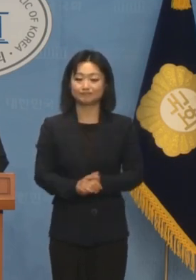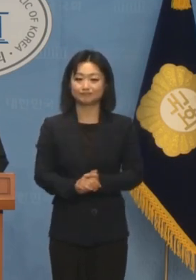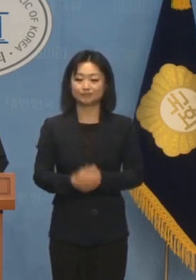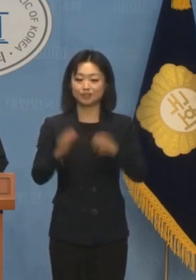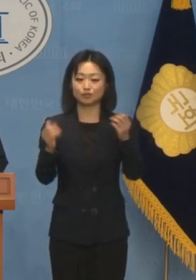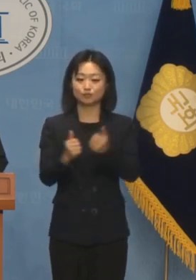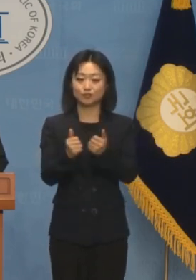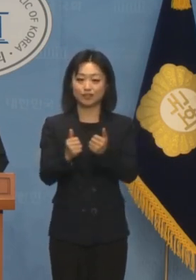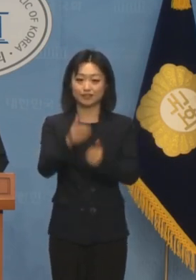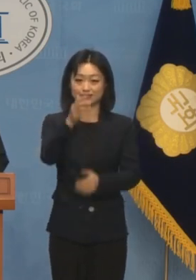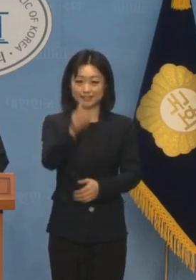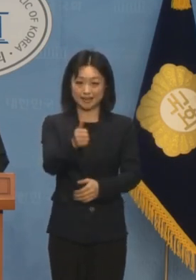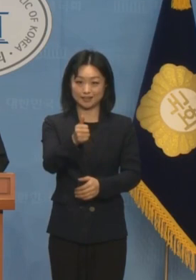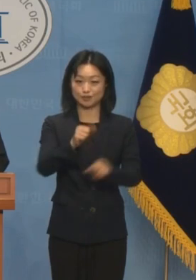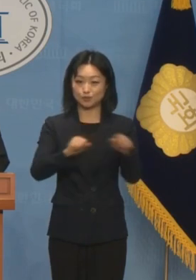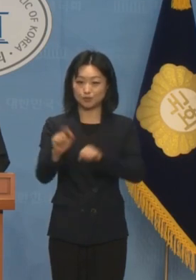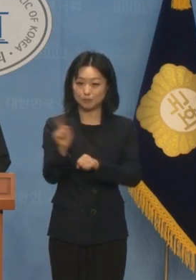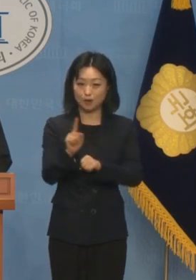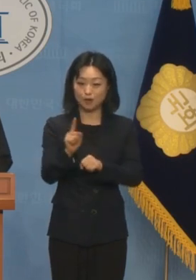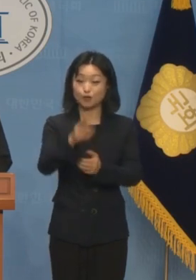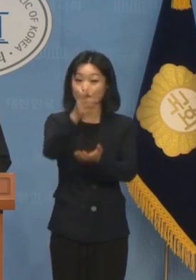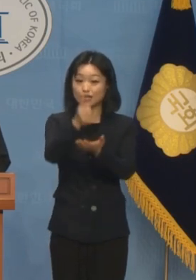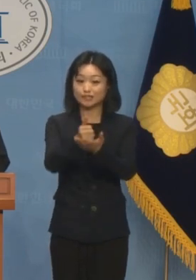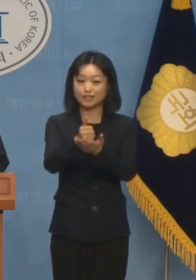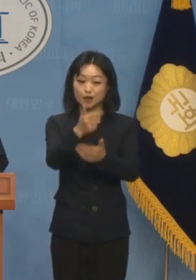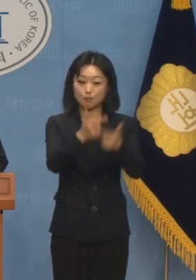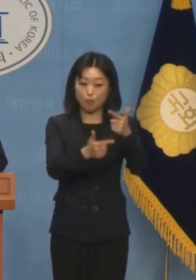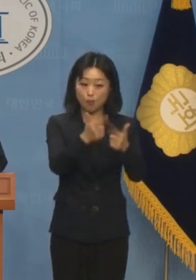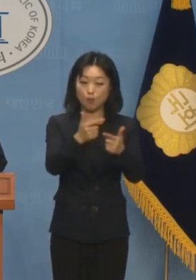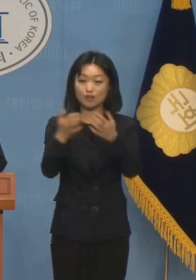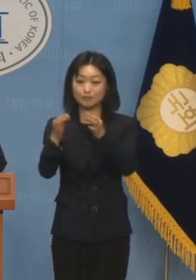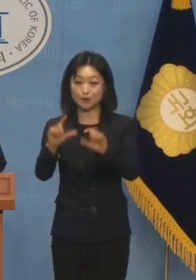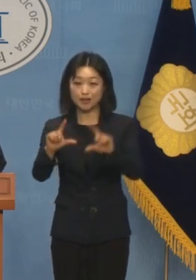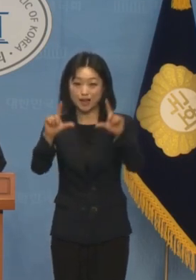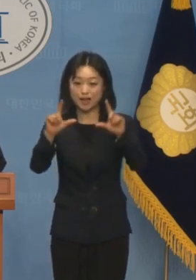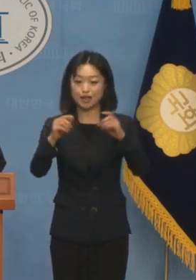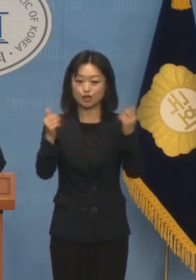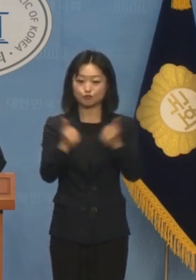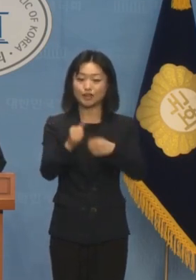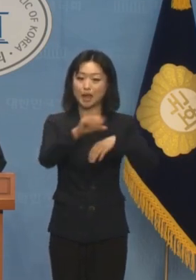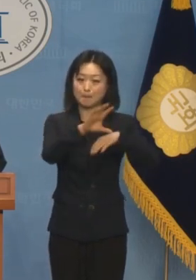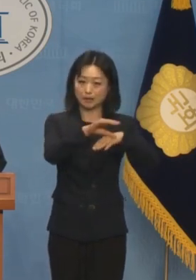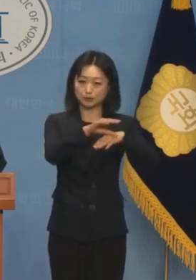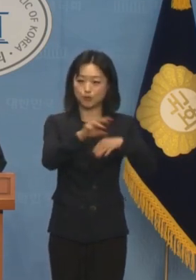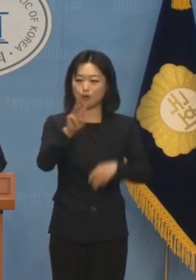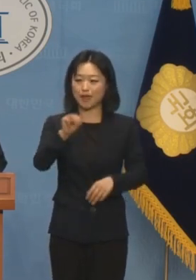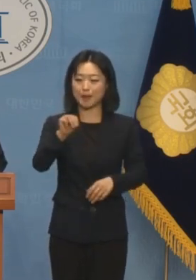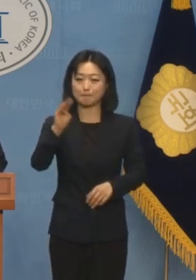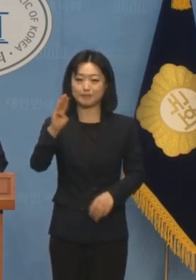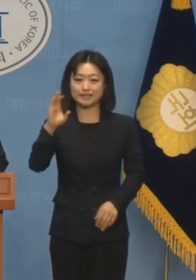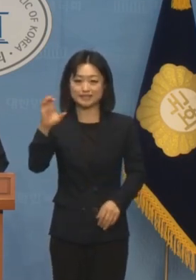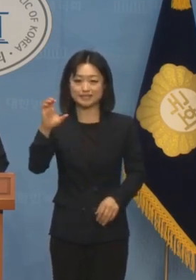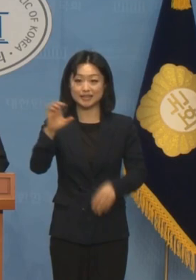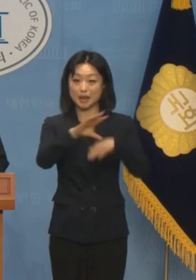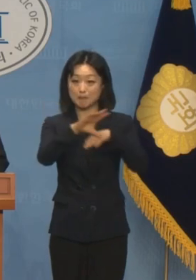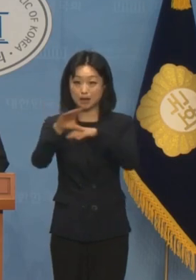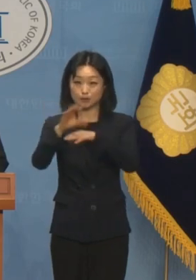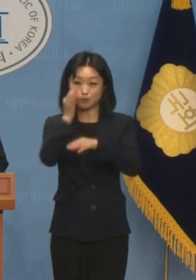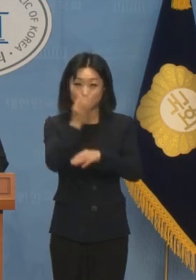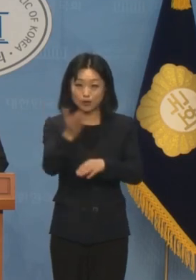의장단 일정입니다. 김진표 국회의장은 목요일과 금요일 국회 방송과 MBC에서 동시